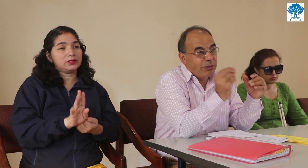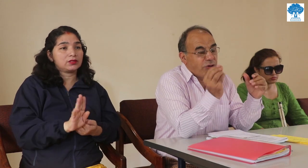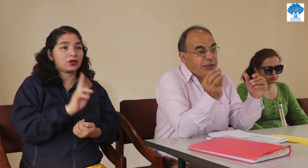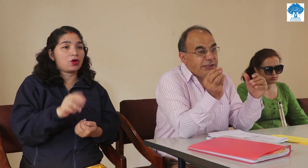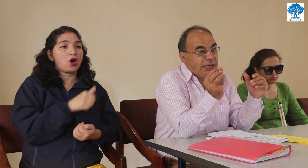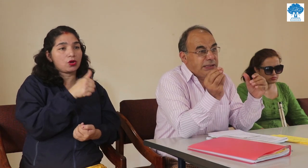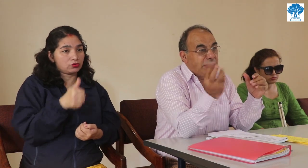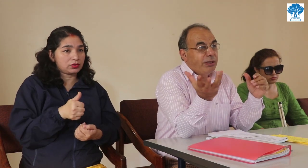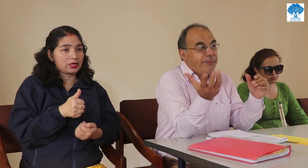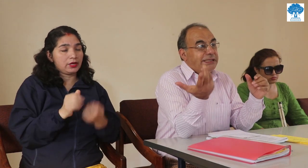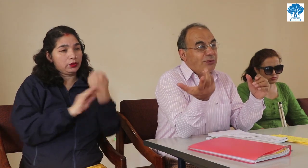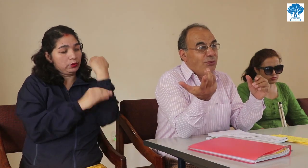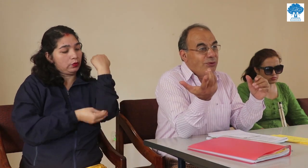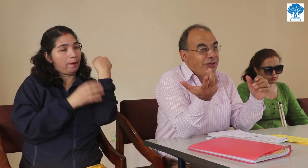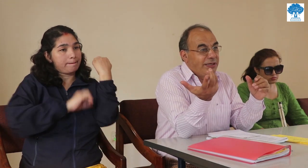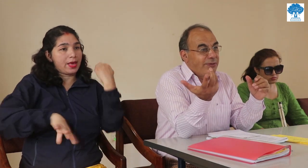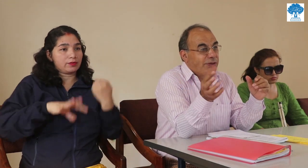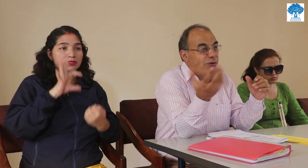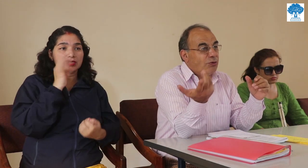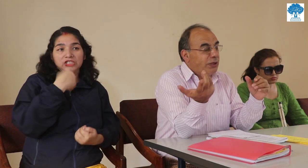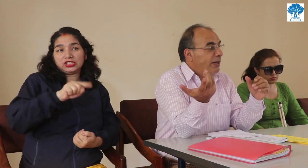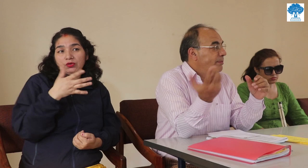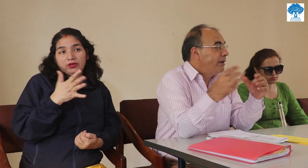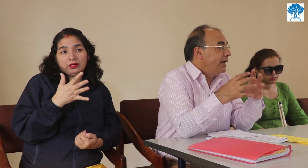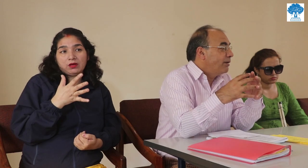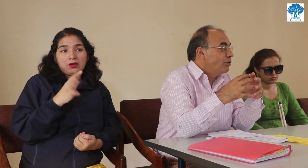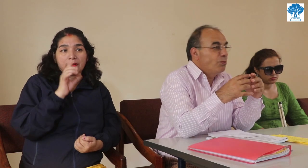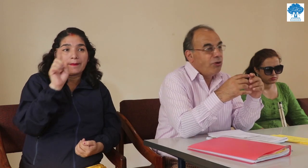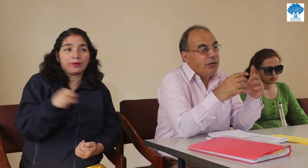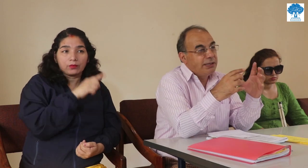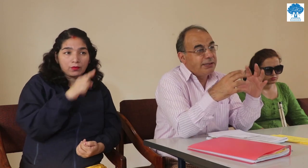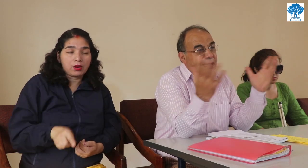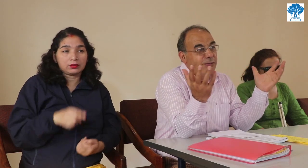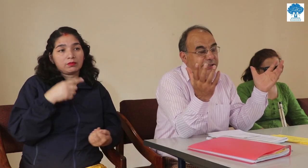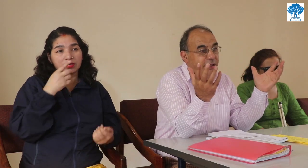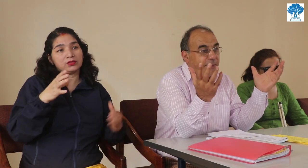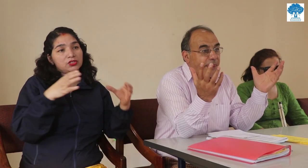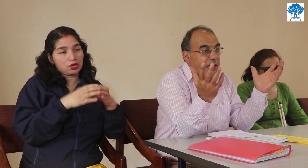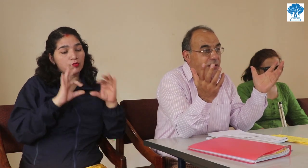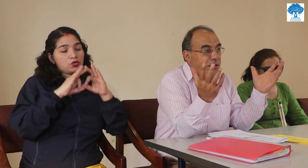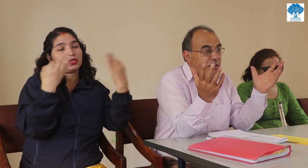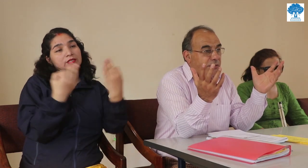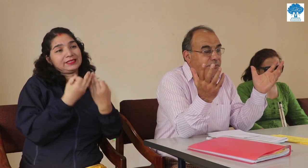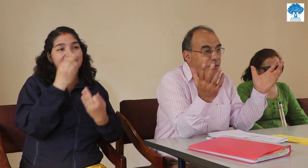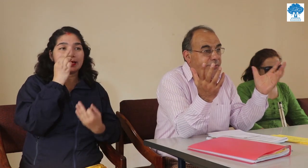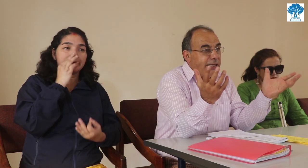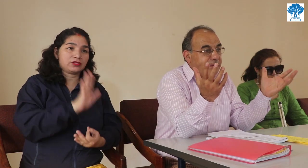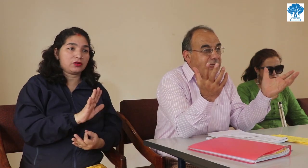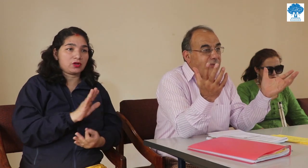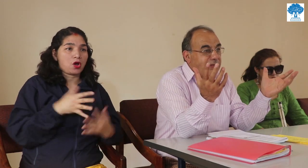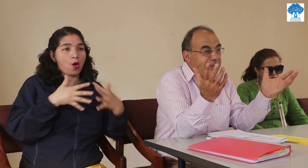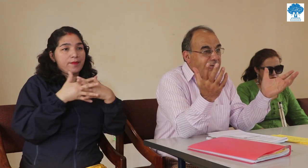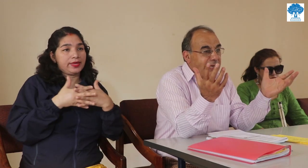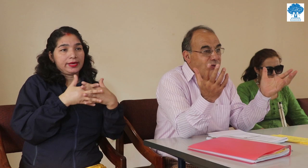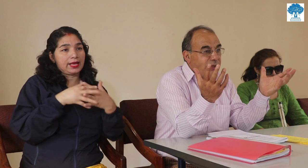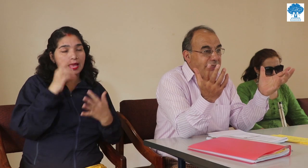चाहिँ यो एबोर्सन चाहिँ ठिक होइन बेठिक हो एबोर्सन गर्नु हुँदैन भन्ने खालको समूह संसारभरि छ र अमेरिकामा